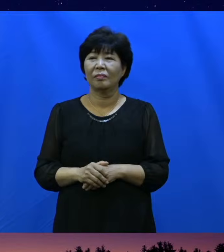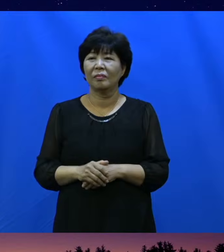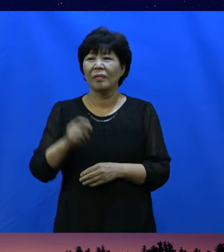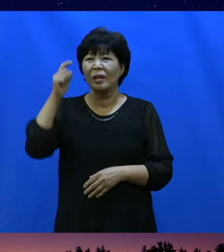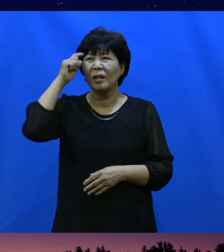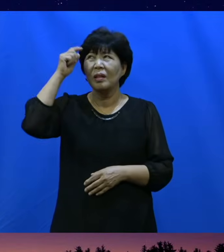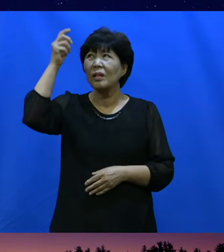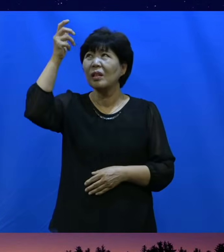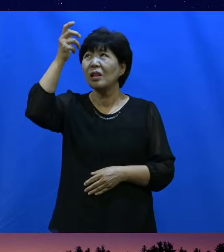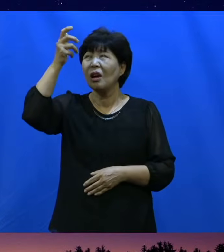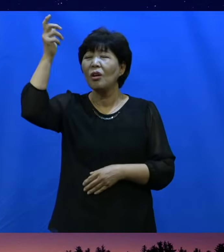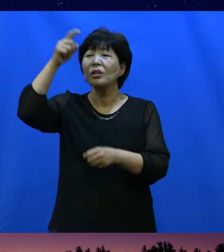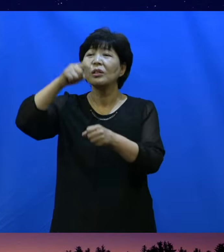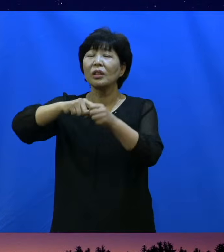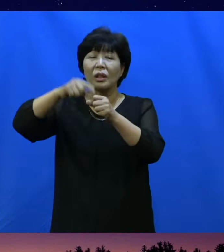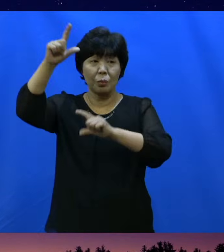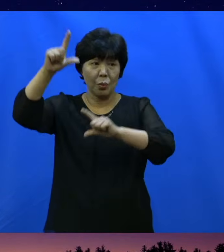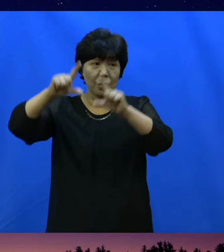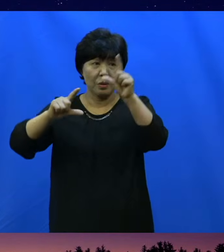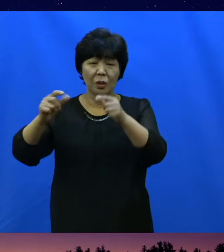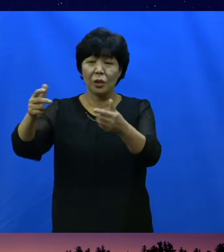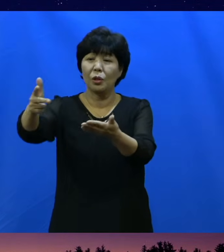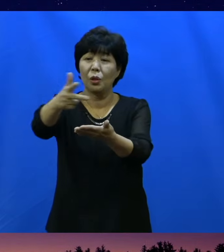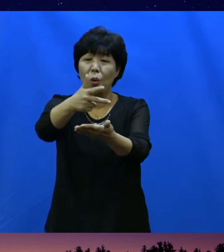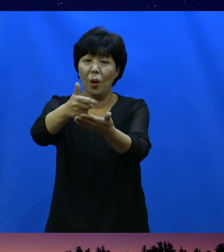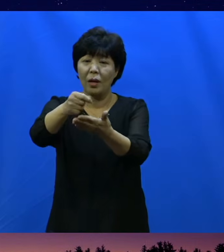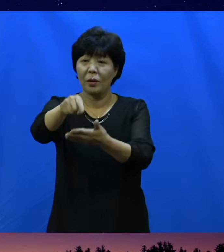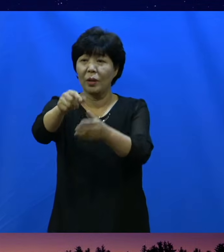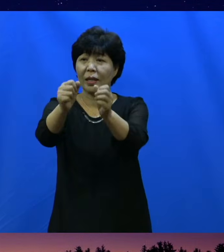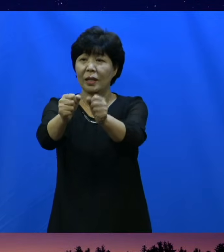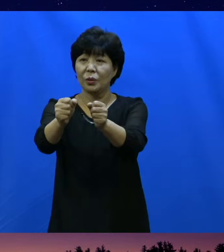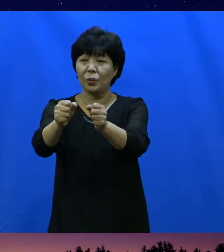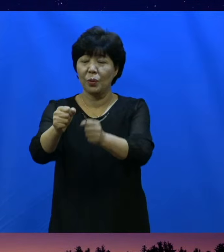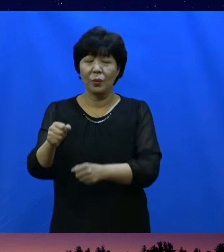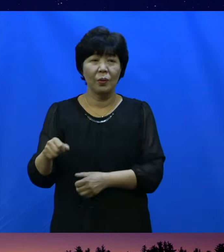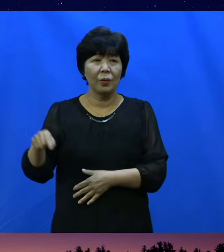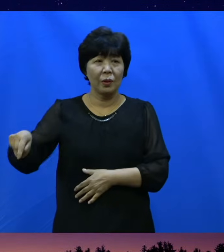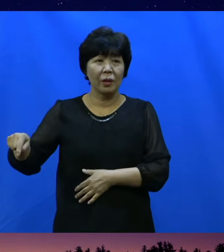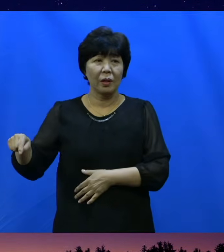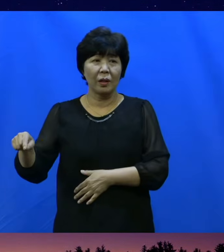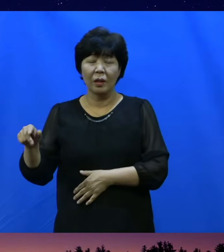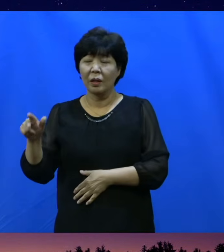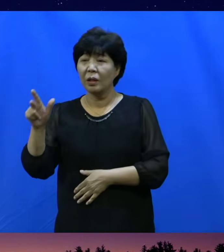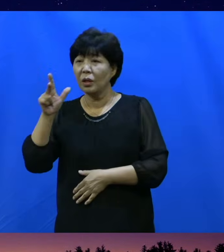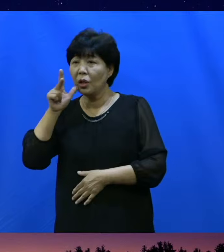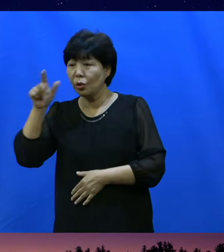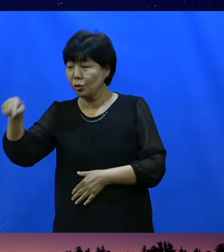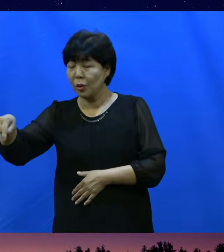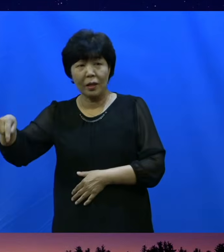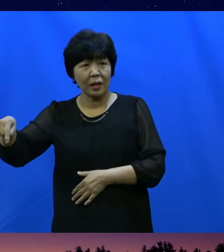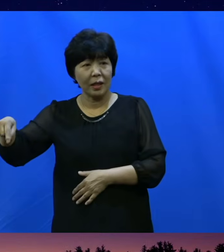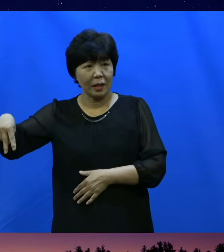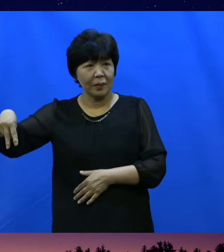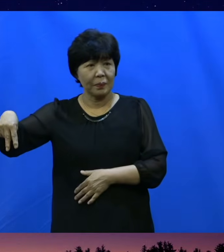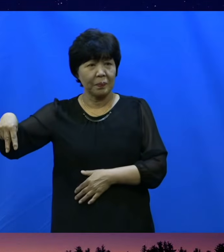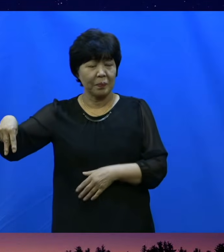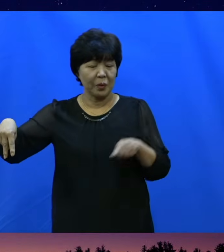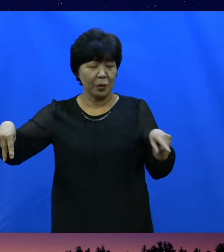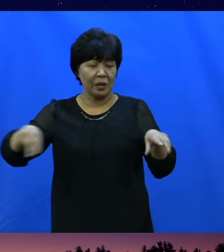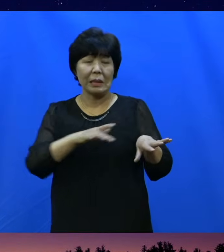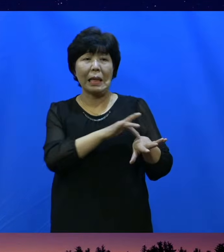영적 영계의 모습을 보여주는 거예요. 여호와께서 사탄에게 이르시되 사탄아, 여호와께서 너를